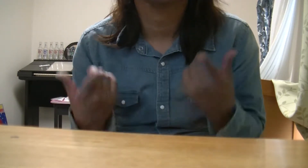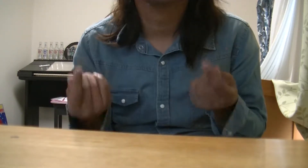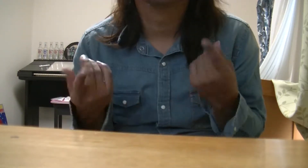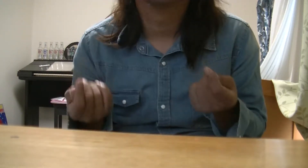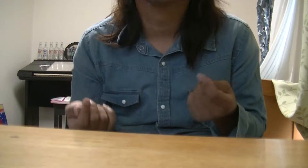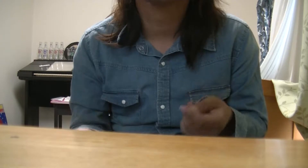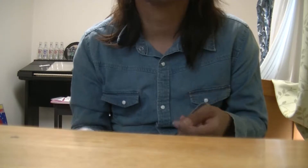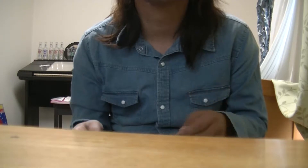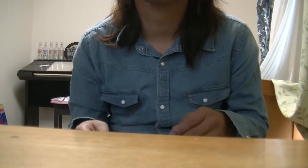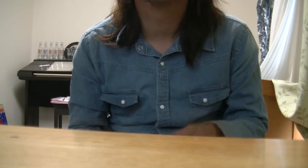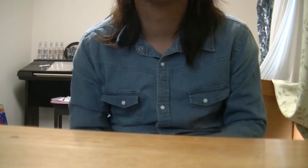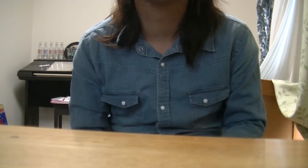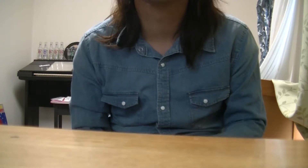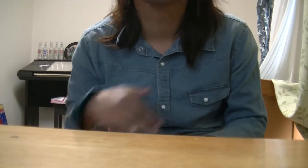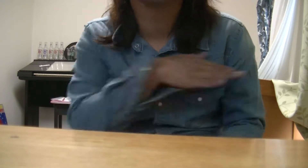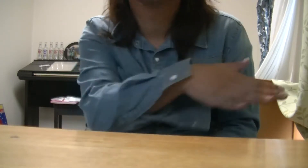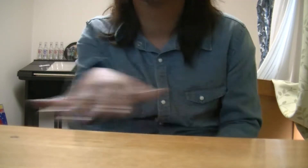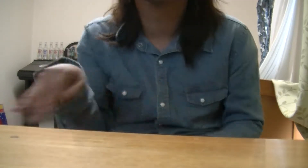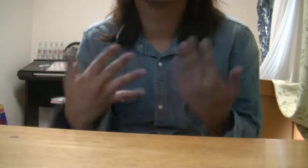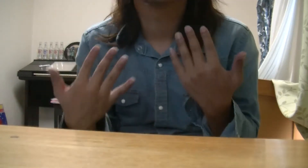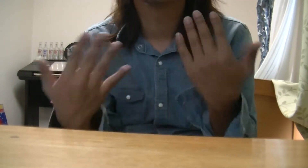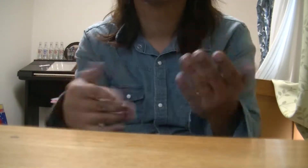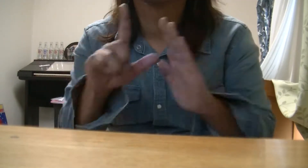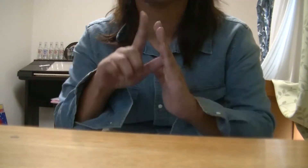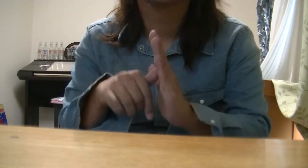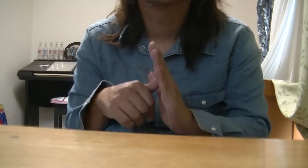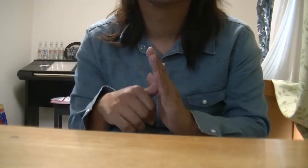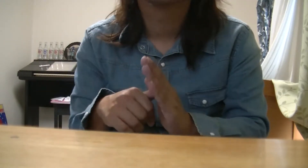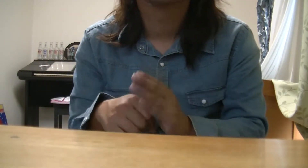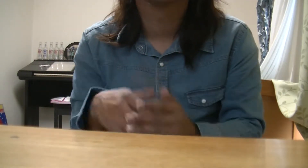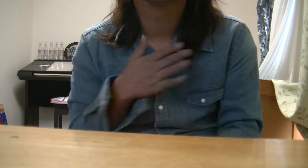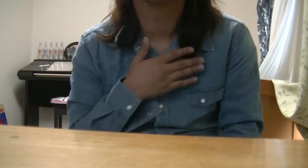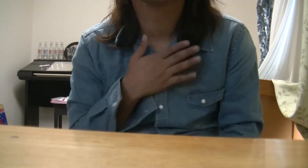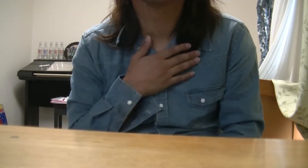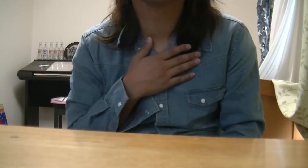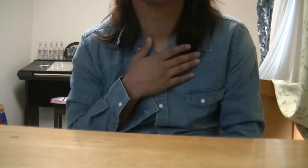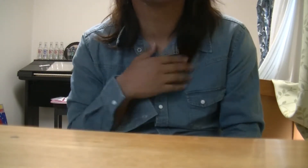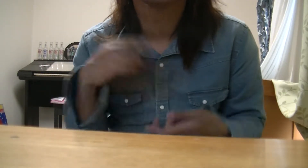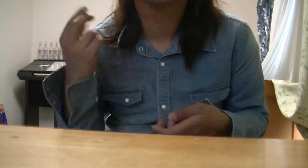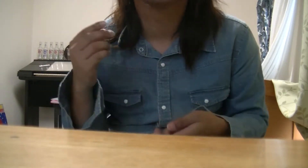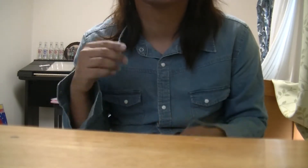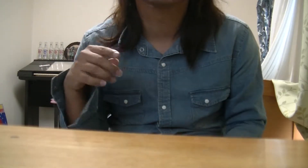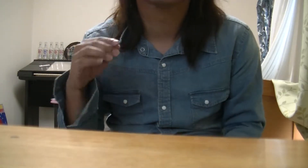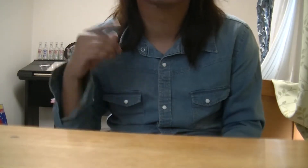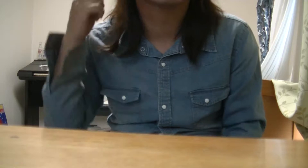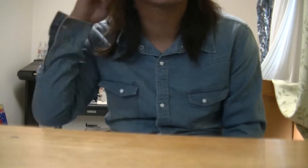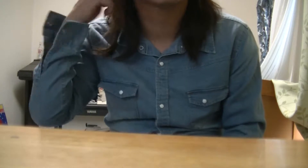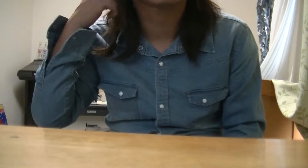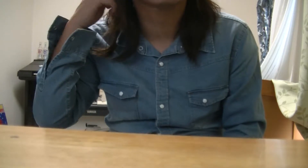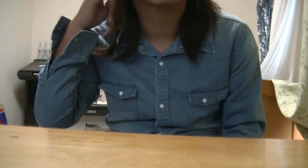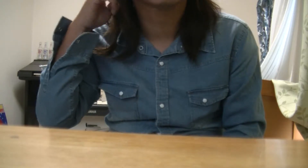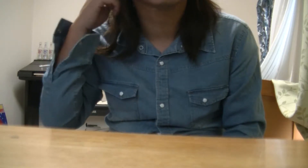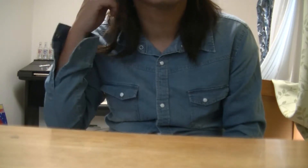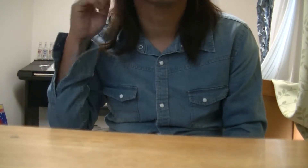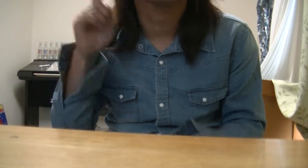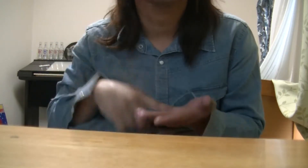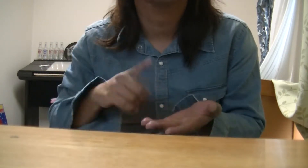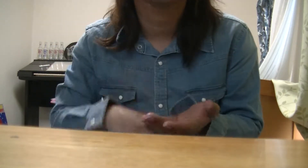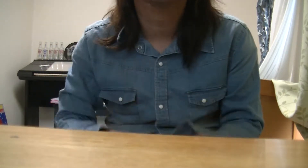してそのみんなが引いた時に自分のことをどう解釈するかがポイントなんです。そう、